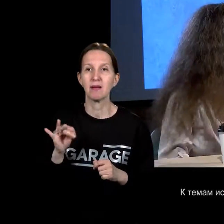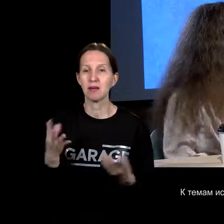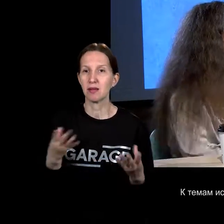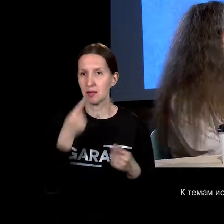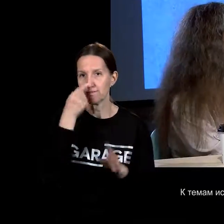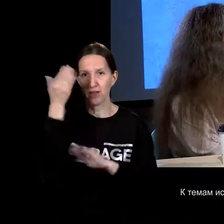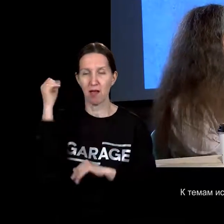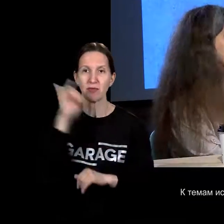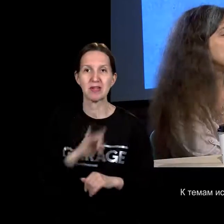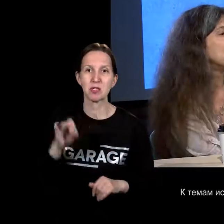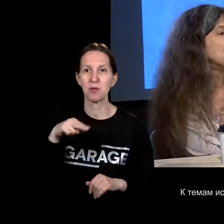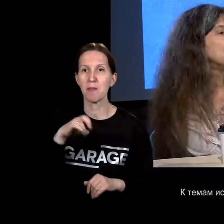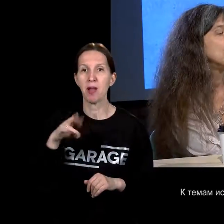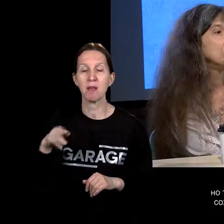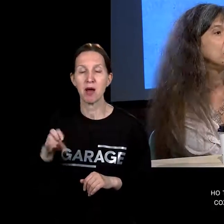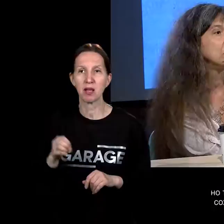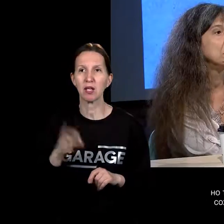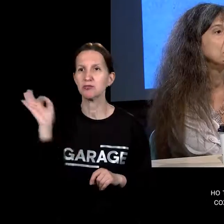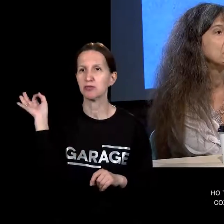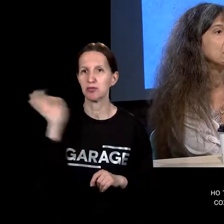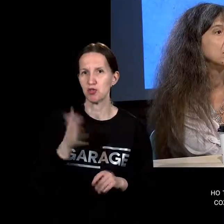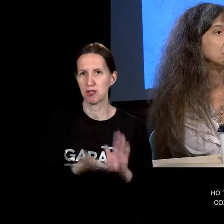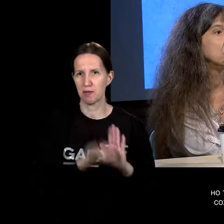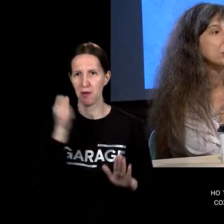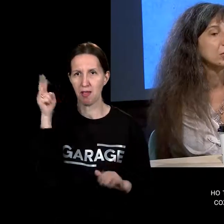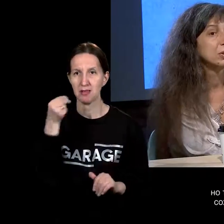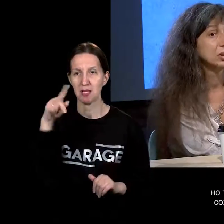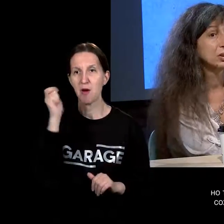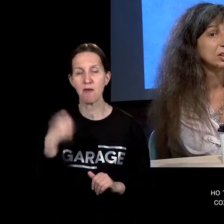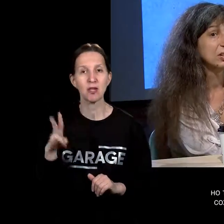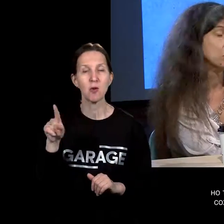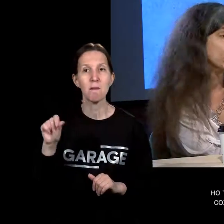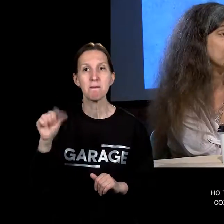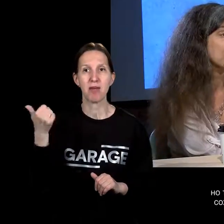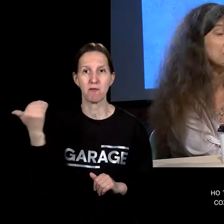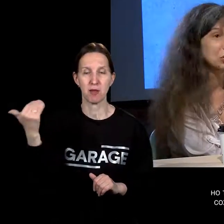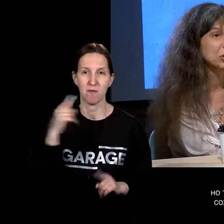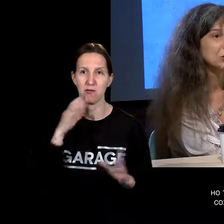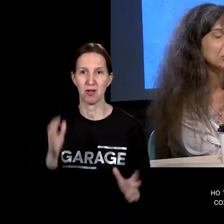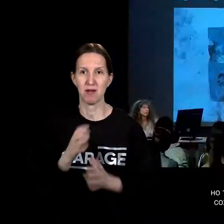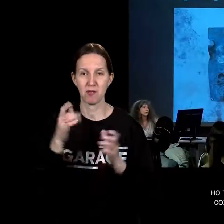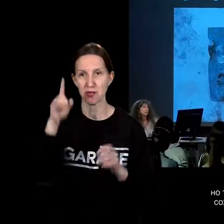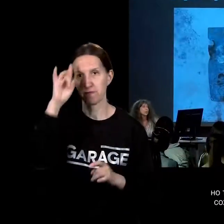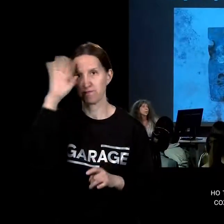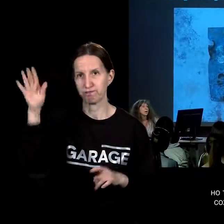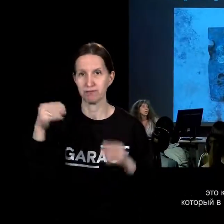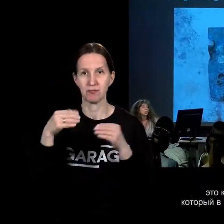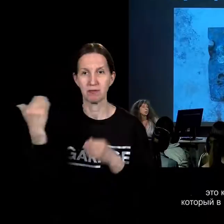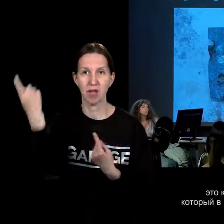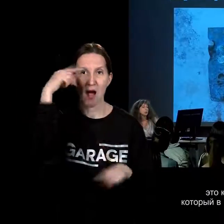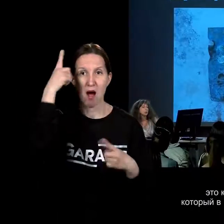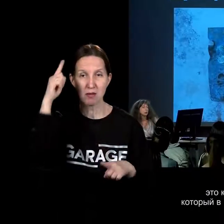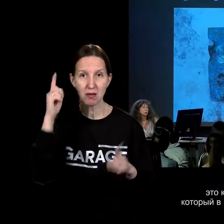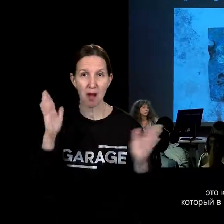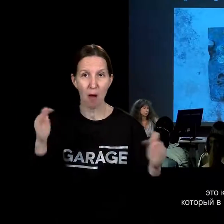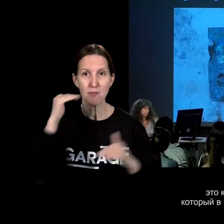недавней Пономаренко обращался достаточно редко, но, тем не менее, вот одна из его первых сохранившихся известных работ – это